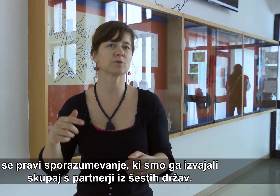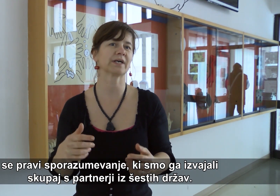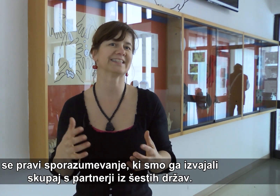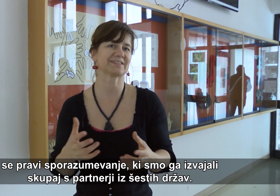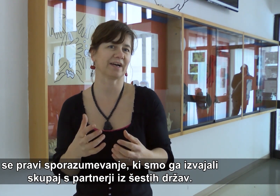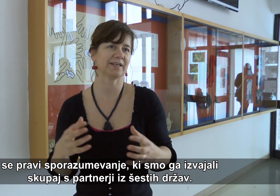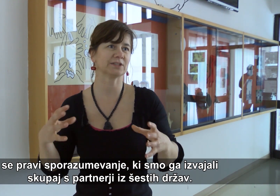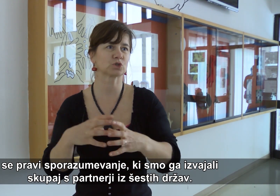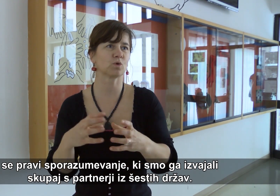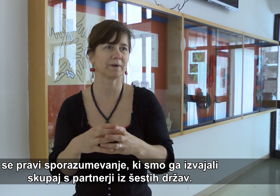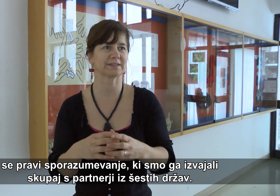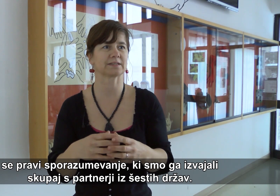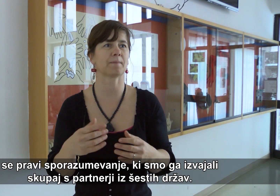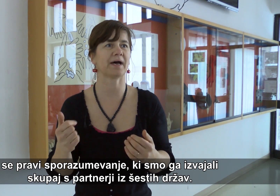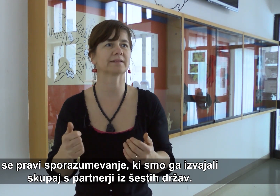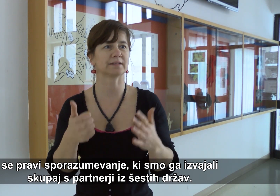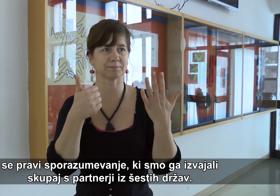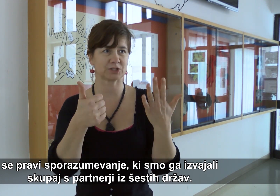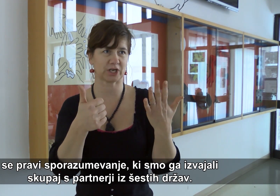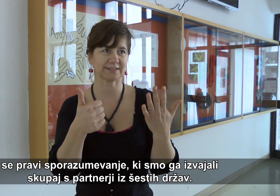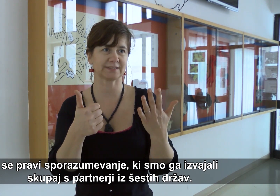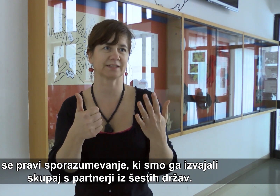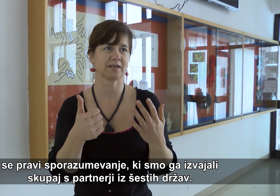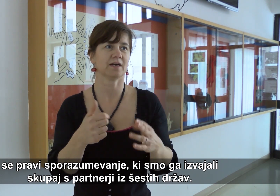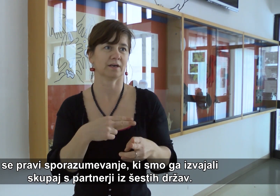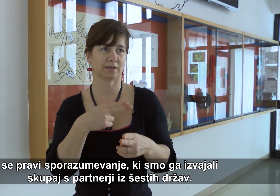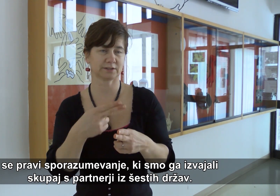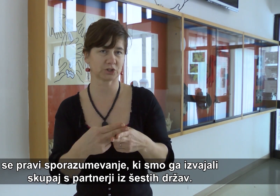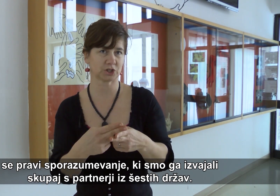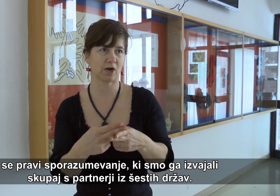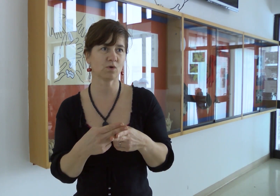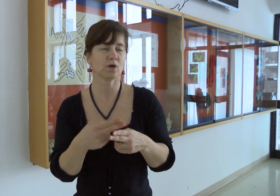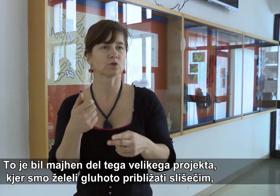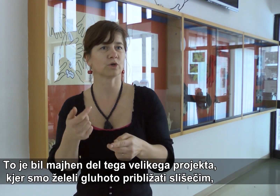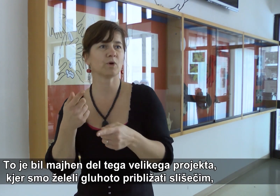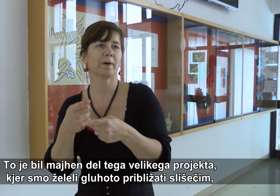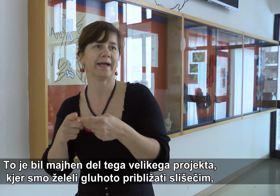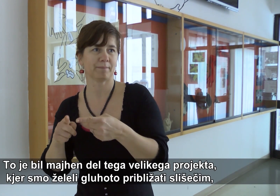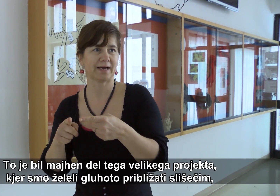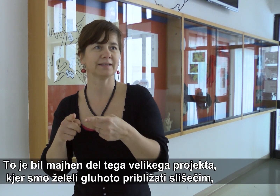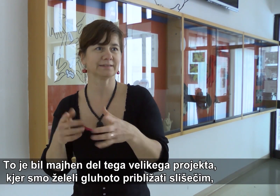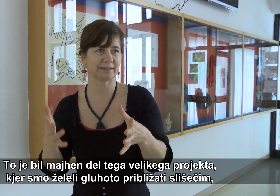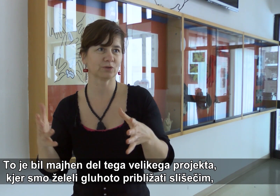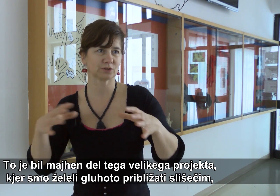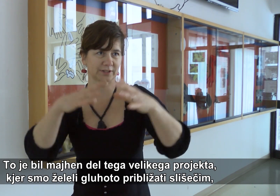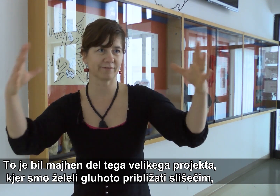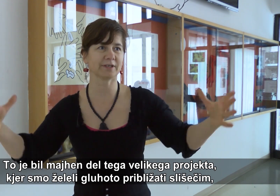ga izvajali skupaj z partnerji iz šestih držav. To je bil pa en mali del tega